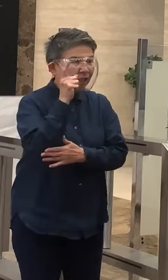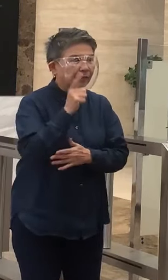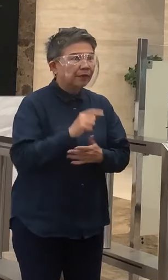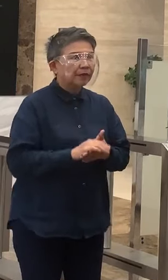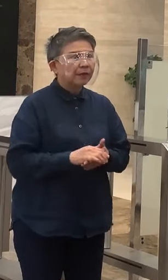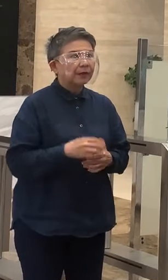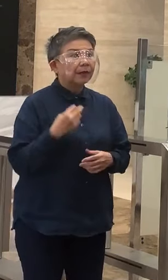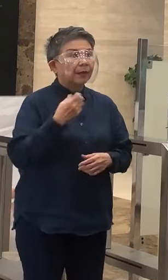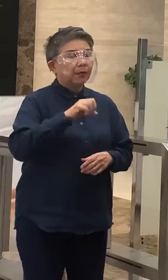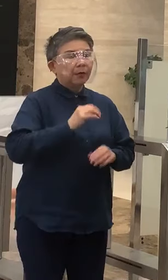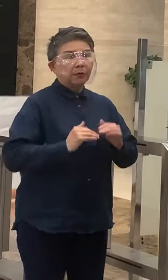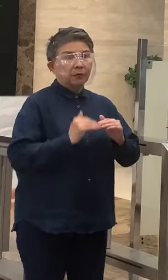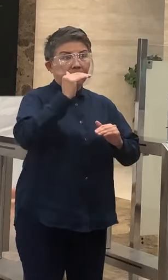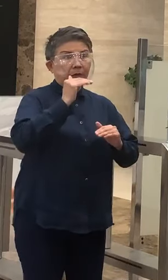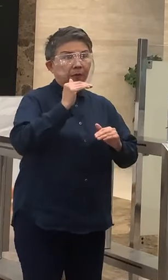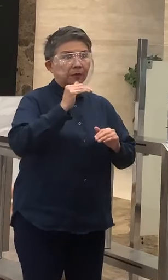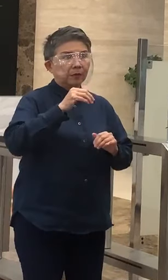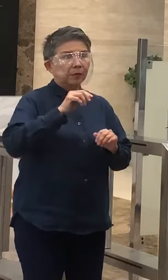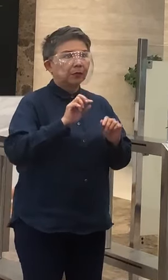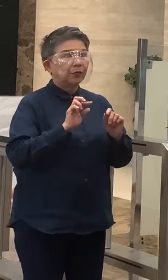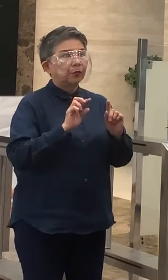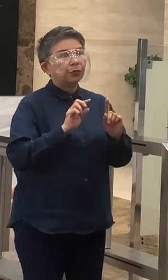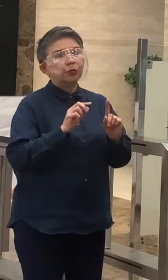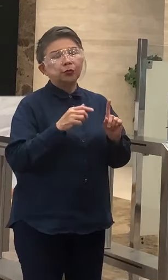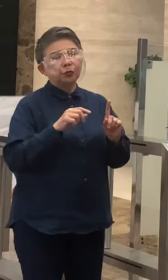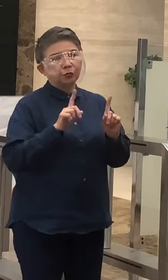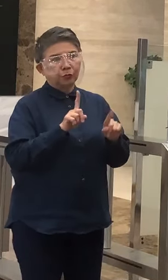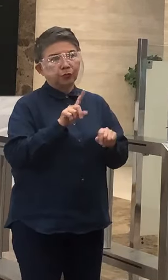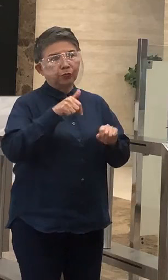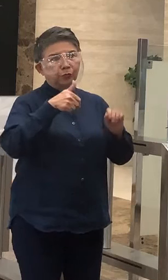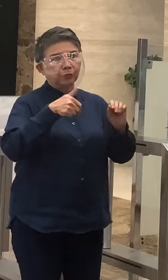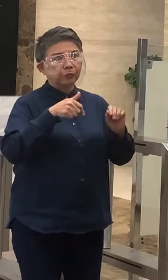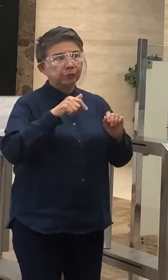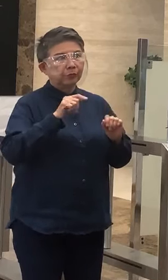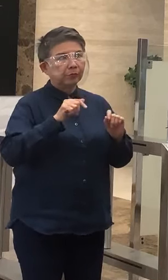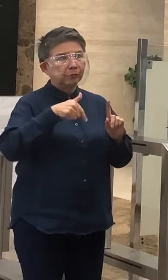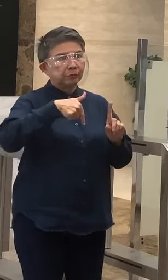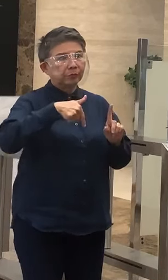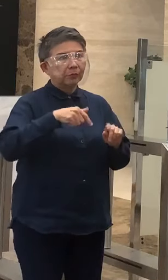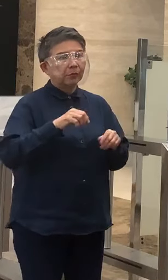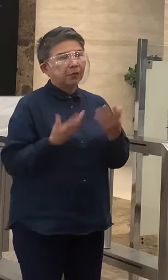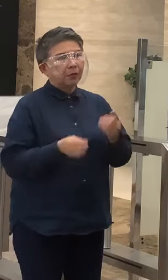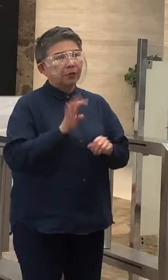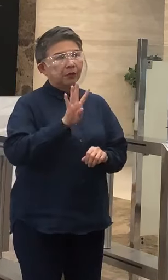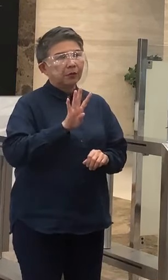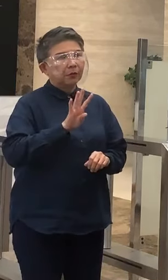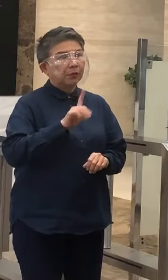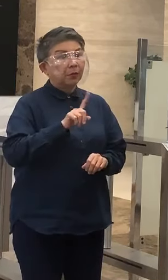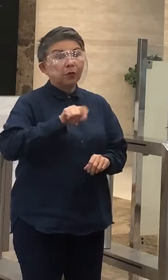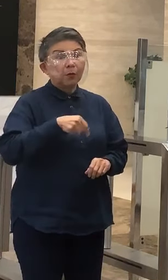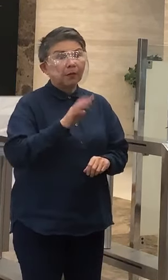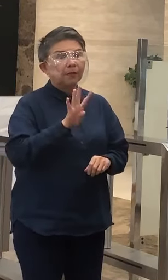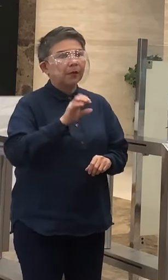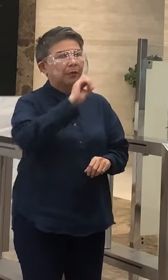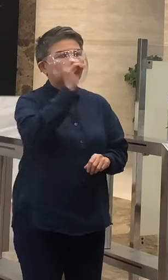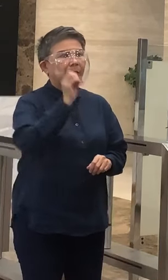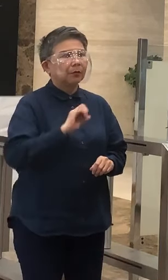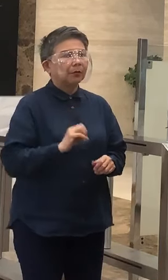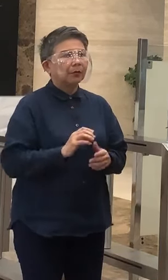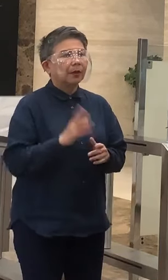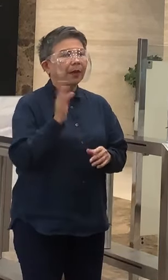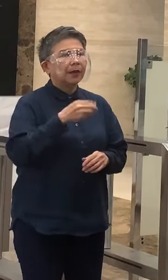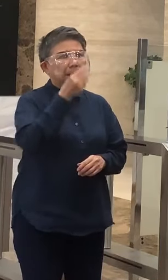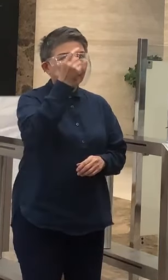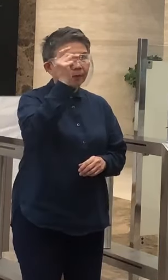kuantitas dengan rekan-rekan sebanyak 17/1 bahwa 40 70% itu